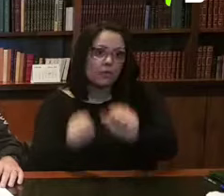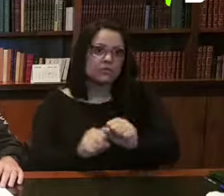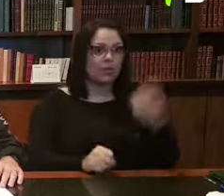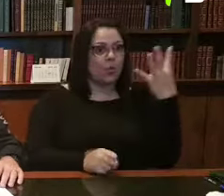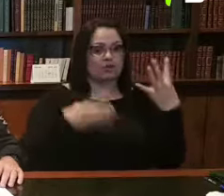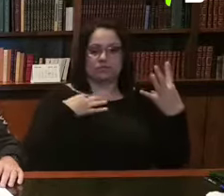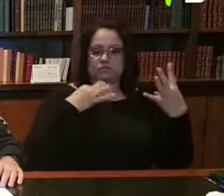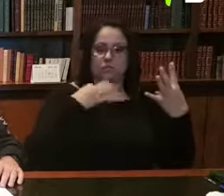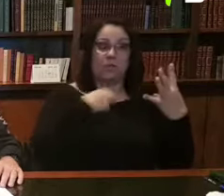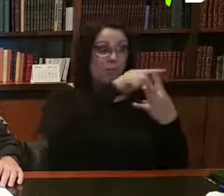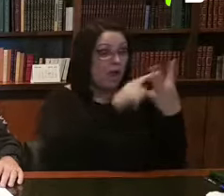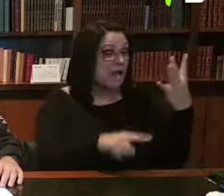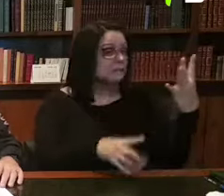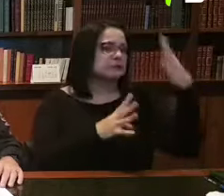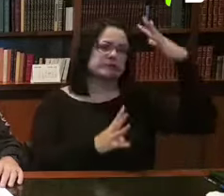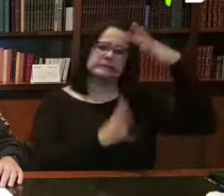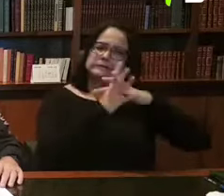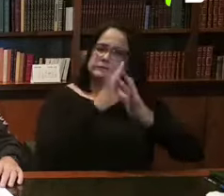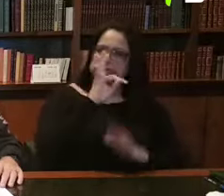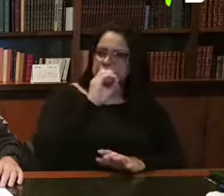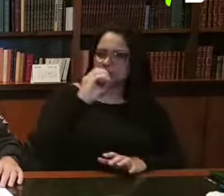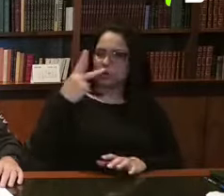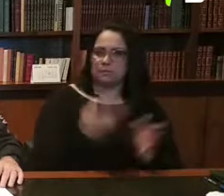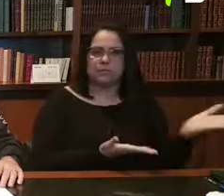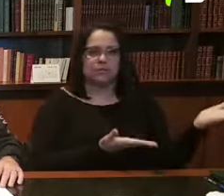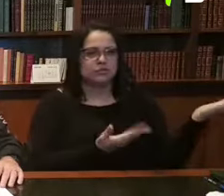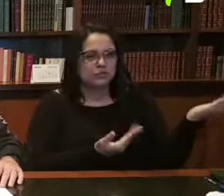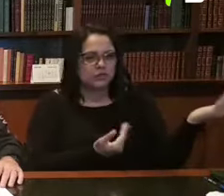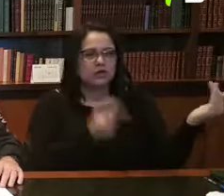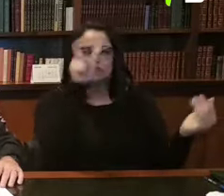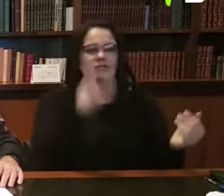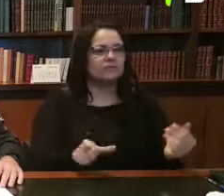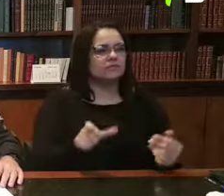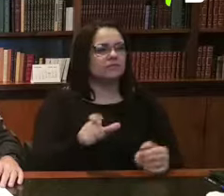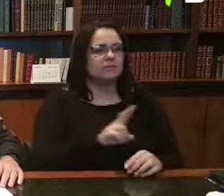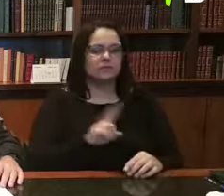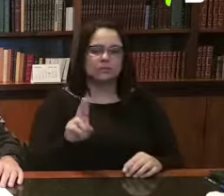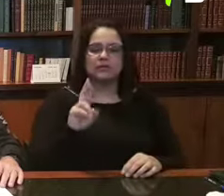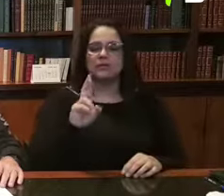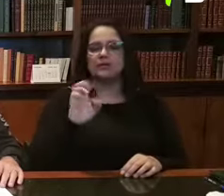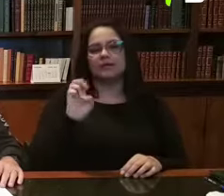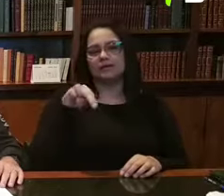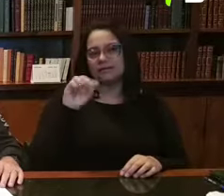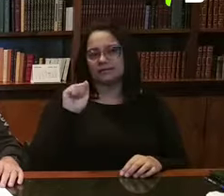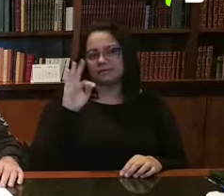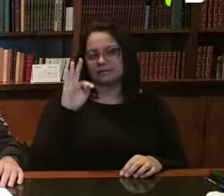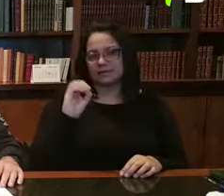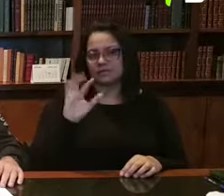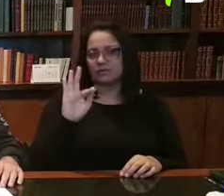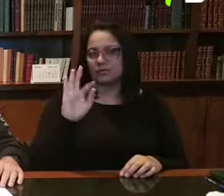é quatro pessoas excepcionais entre elas vão jovem que é o renato